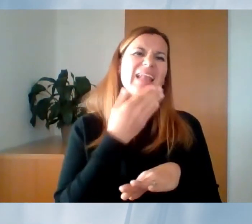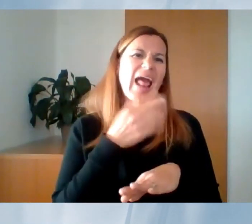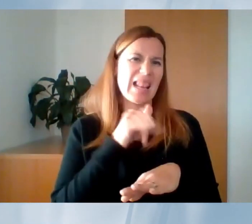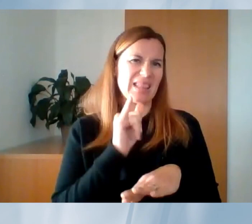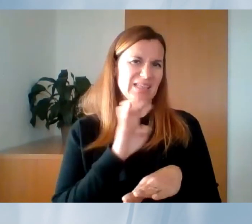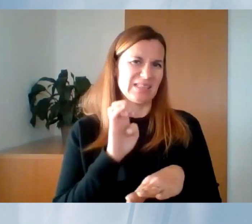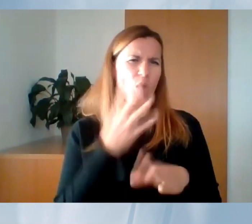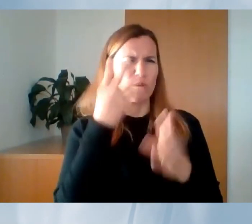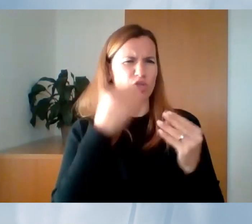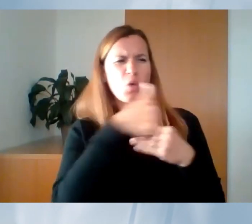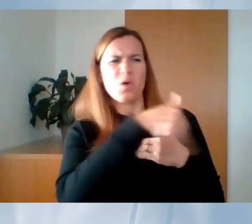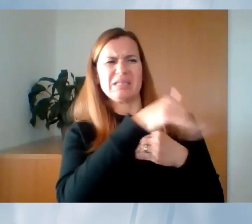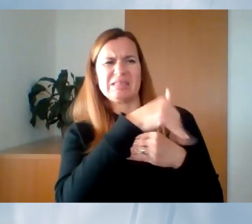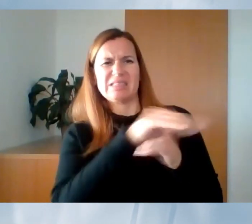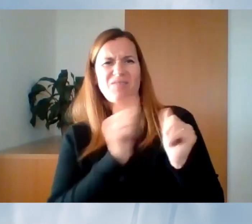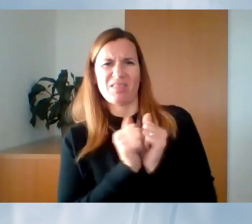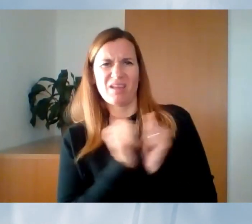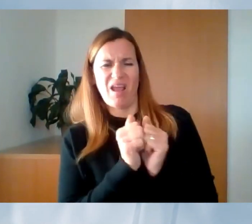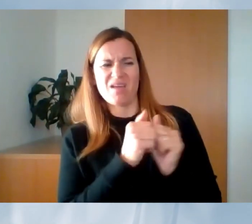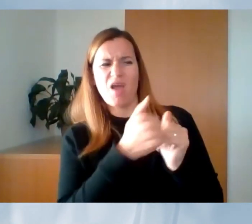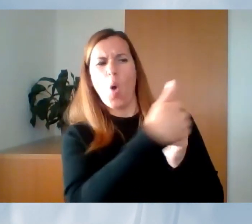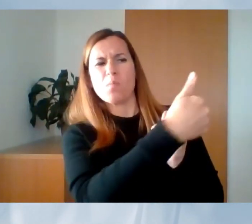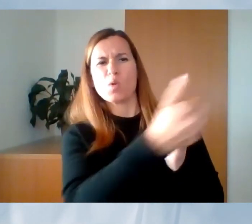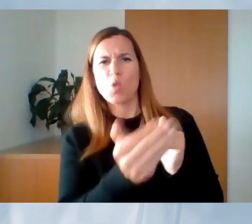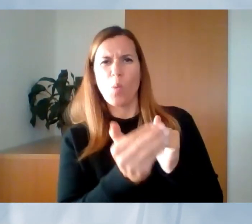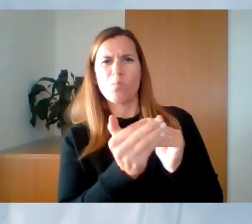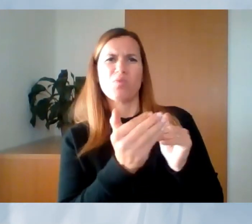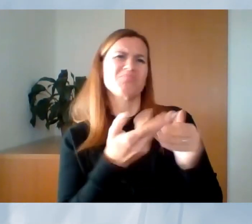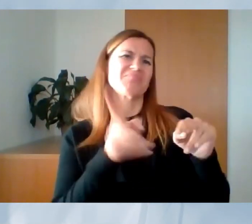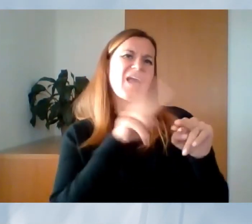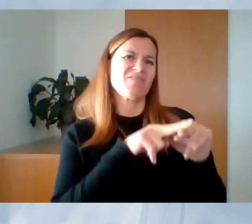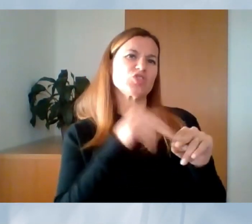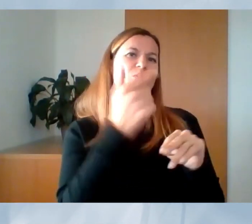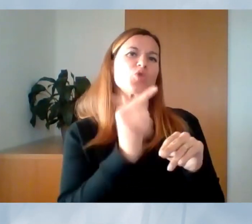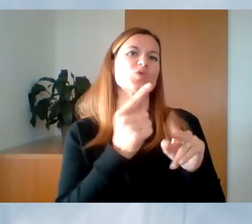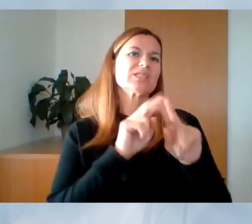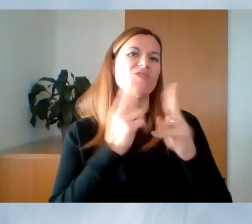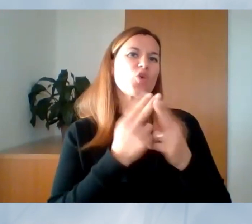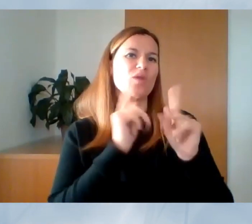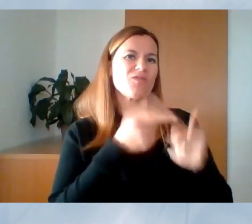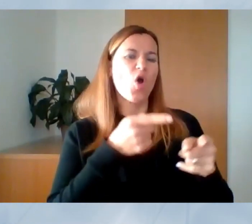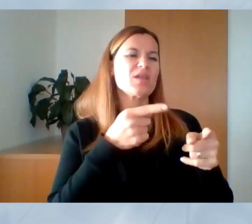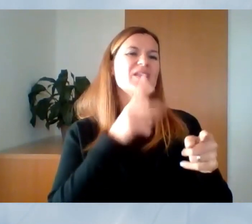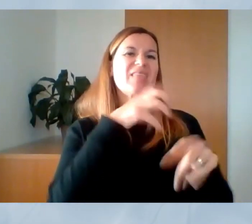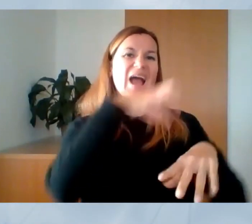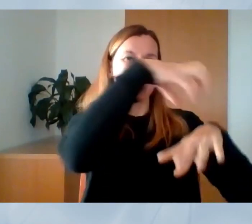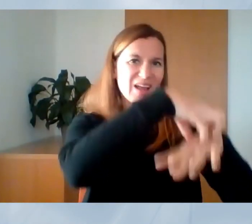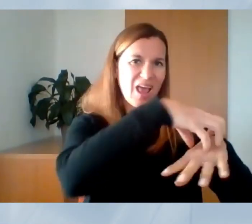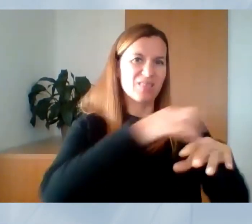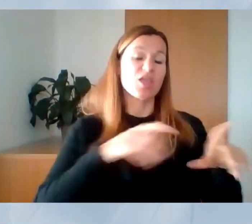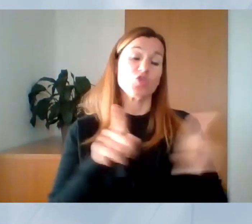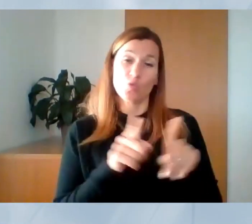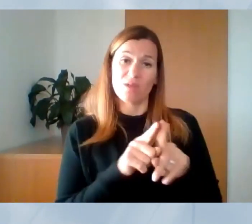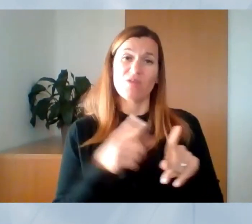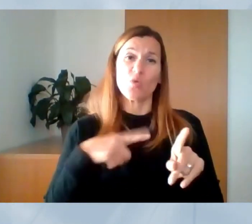na robovih kraja, tam nekje, se pravi, v gradovih, večinoma po drugi svetovni vojni, tudi v